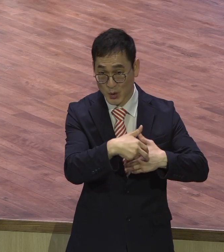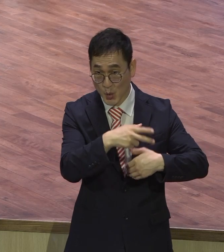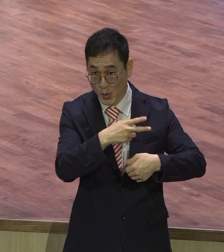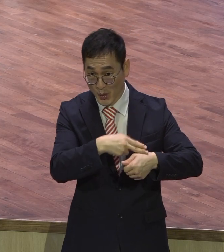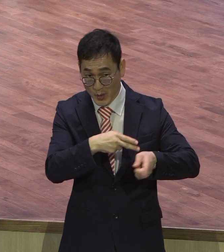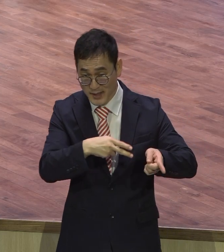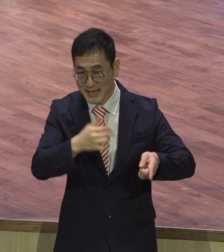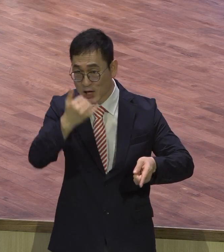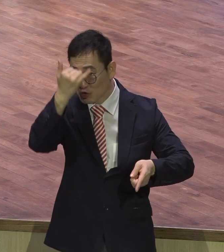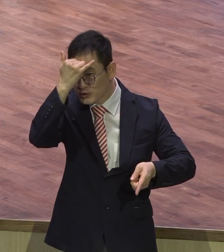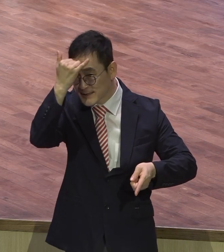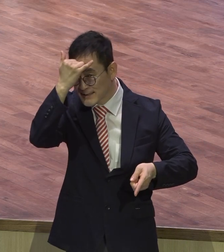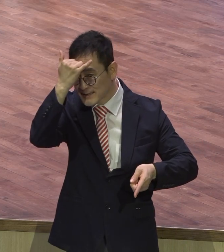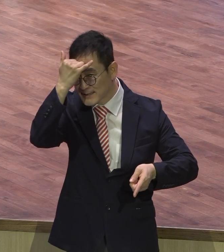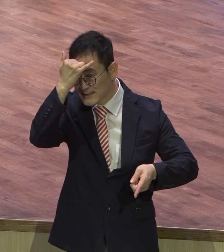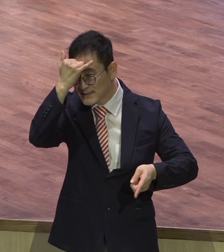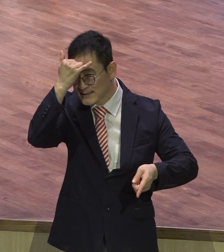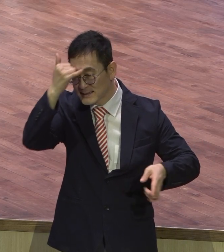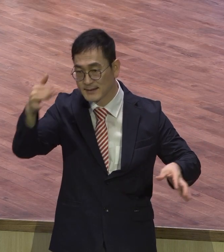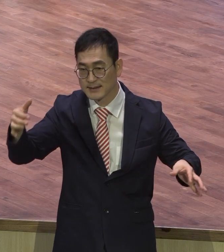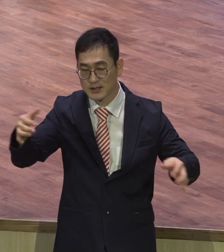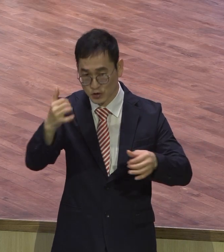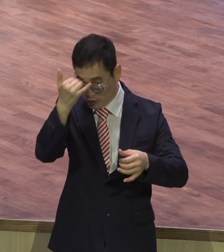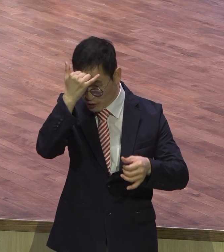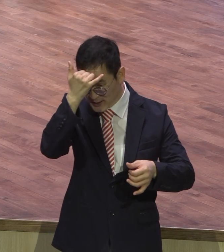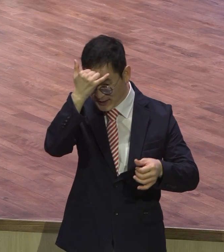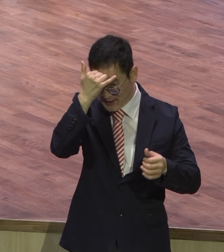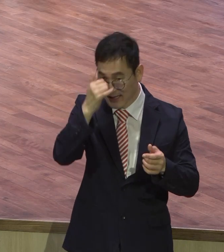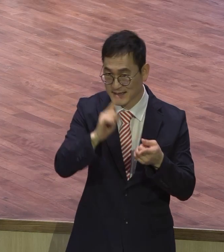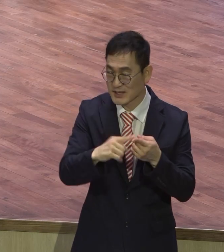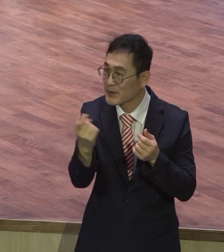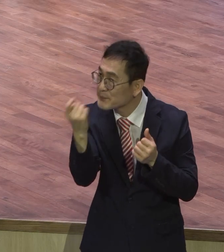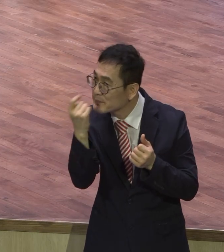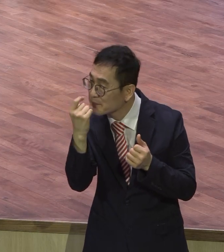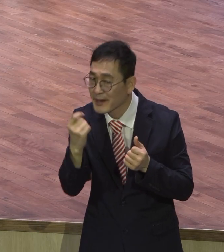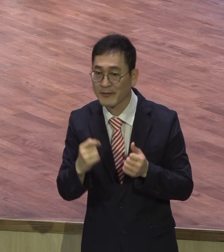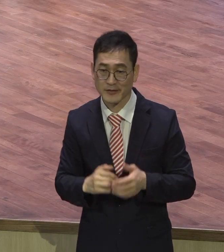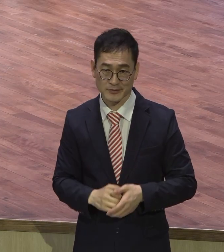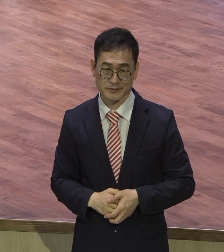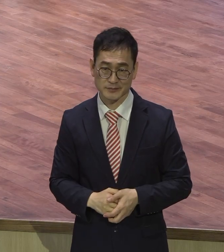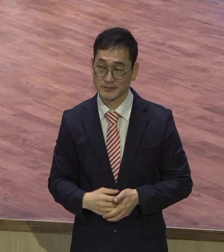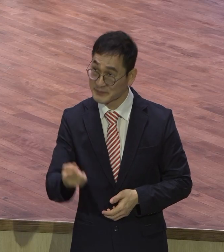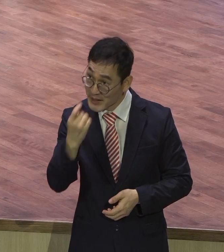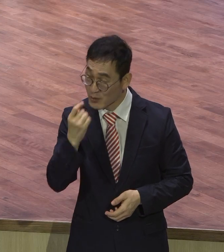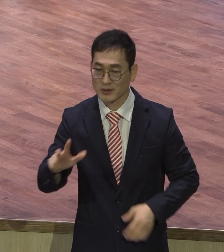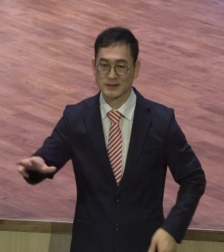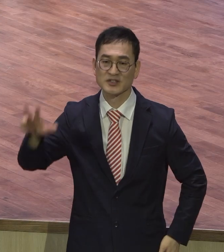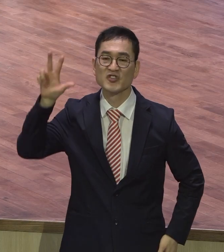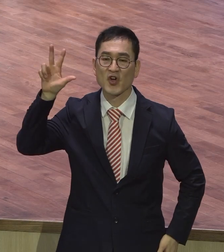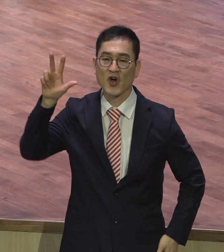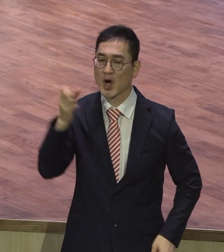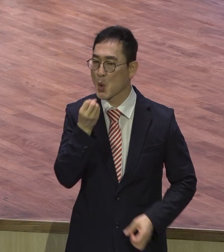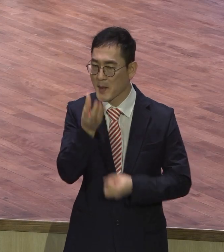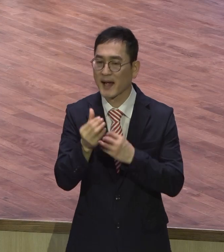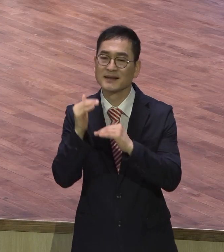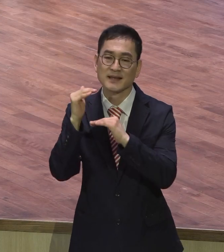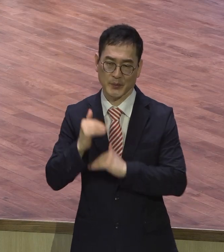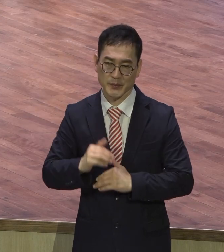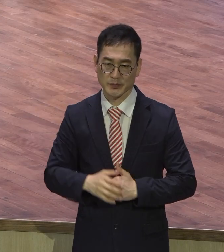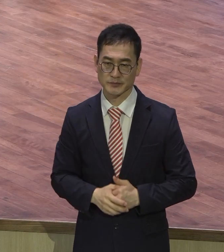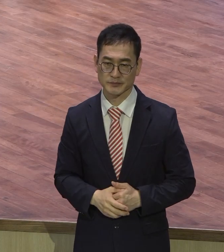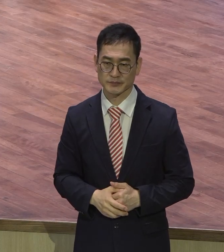지침으로 그렇게 현대의 의사들이 의사가 될 때 선서하는 그런 것으로 잘 알려져